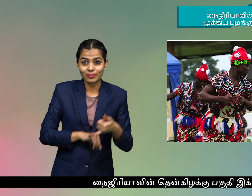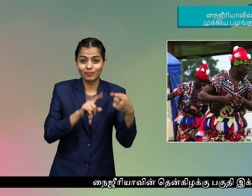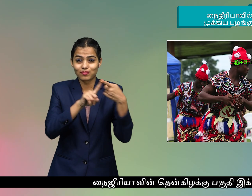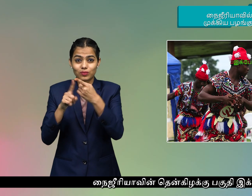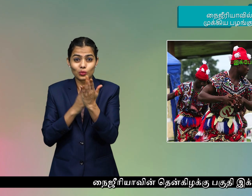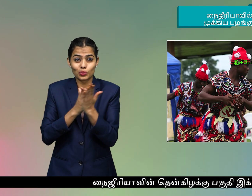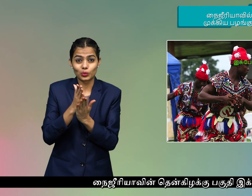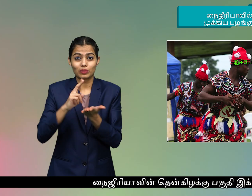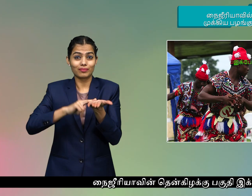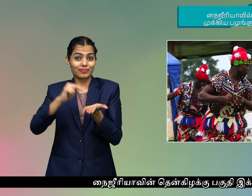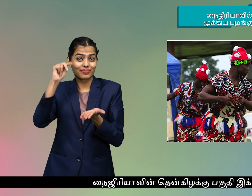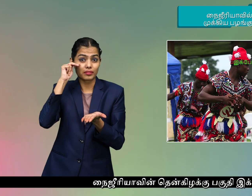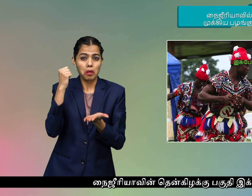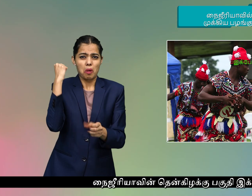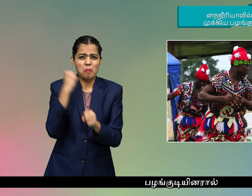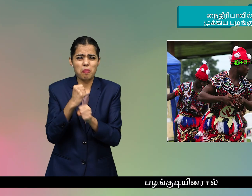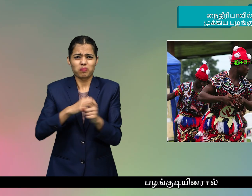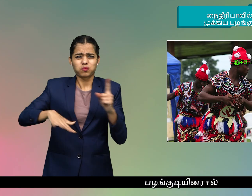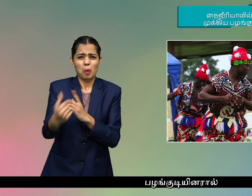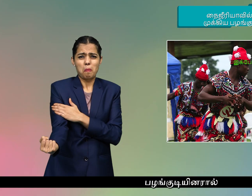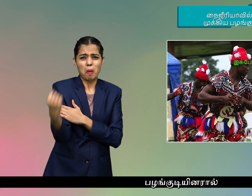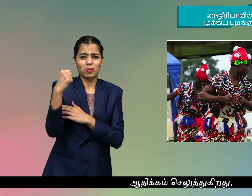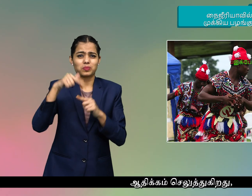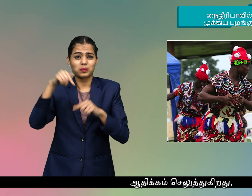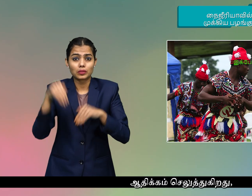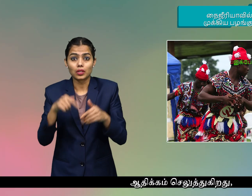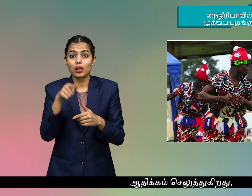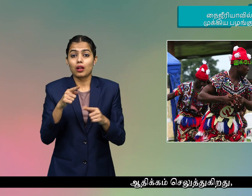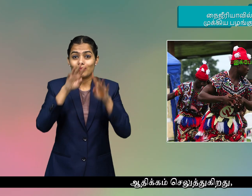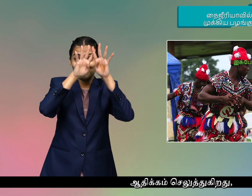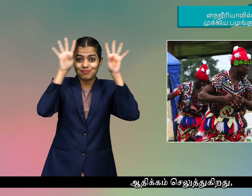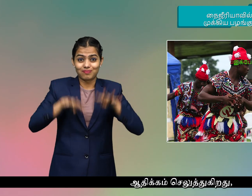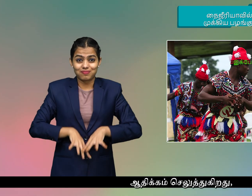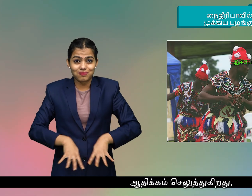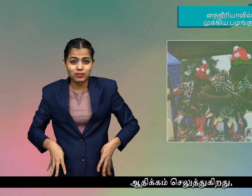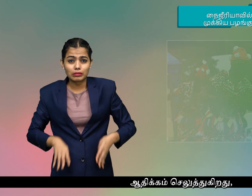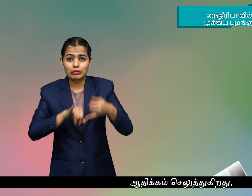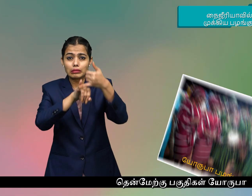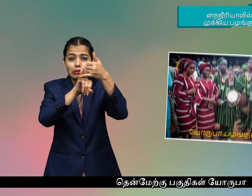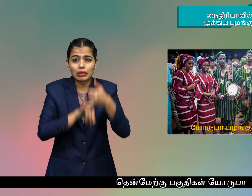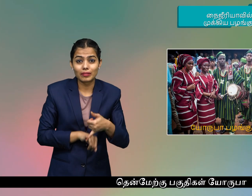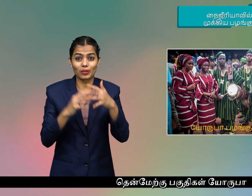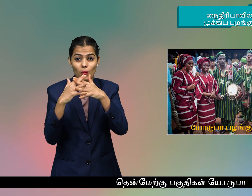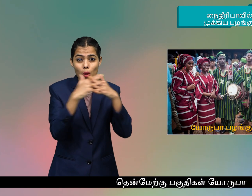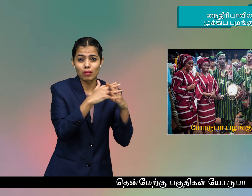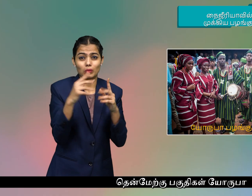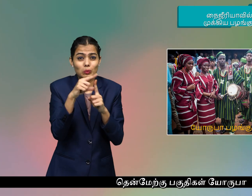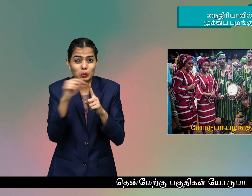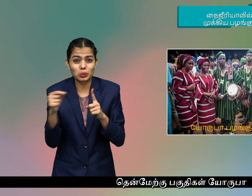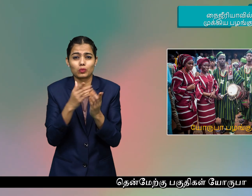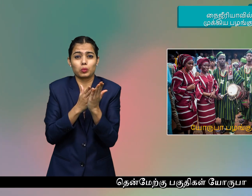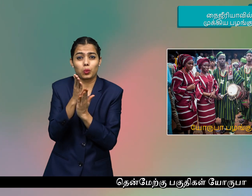நைஜீரியாவின் தென்கிழக்கு பகுதி இக்போ பழங்குடியினரால் ஆதிக்கம் செய்யப்படுகிறது. தென்மேற்கு